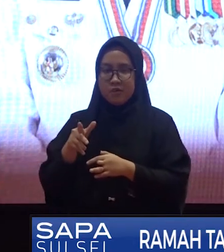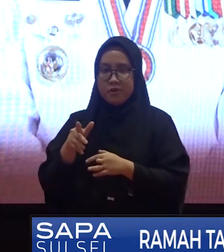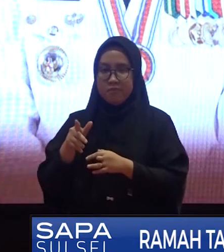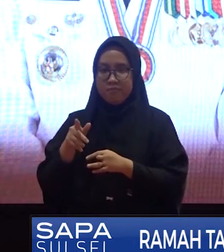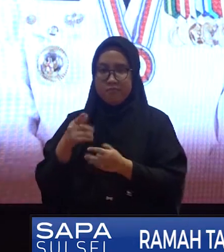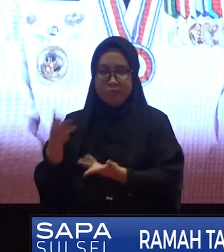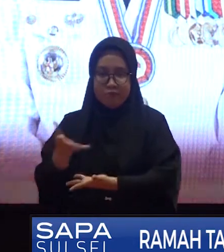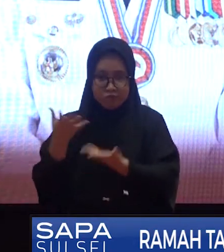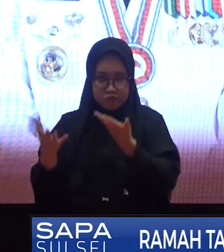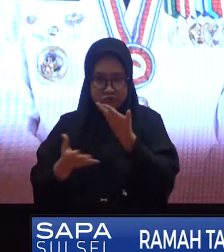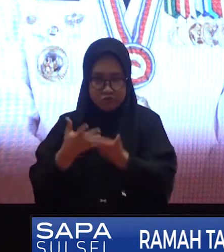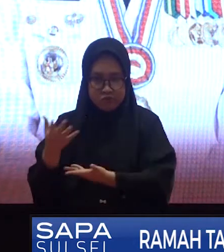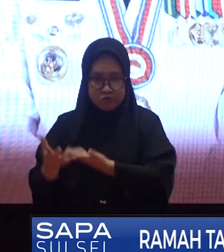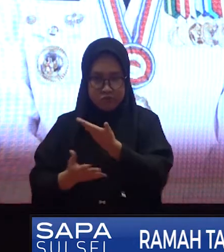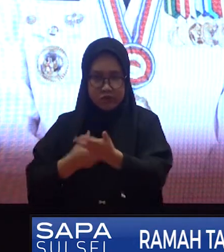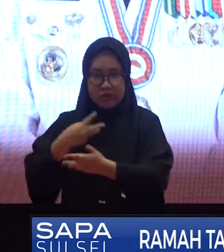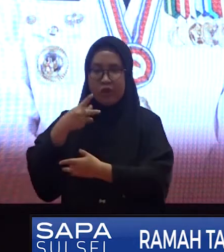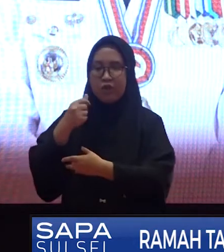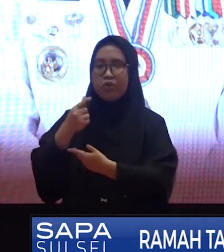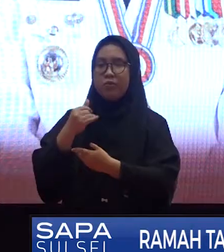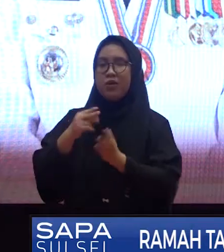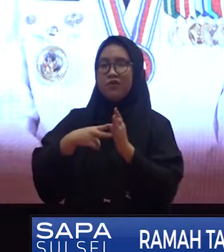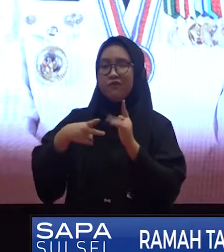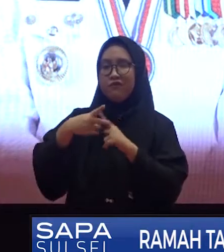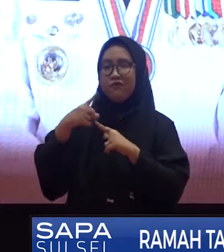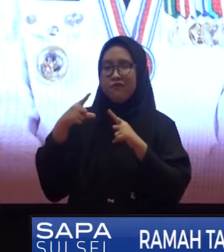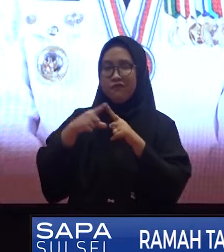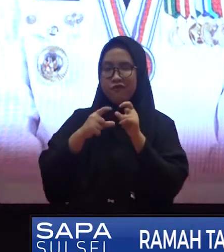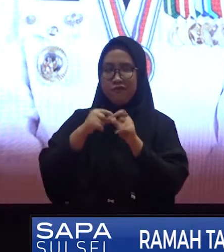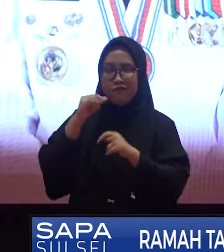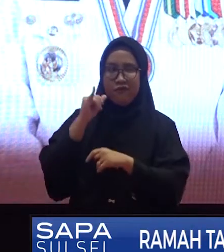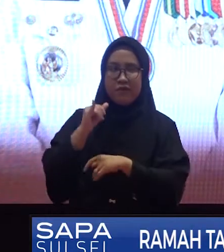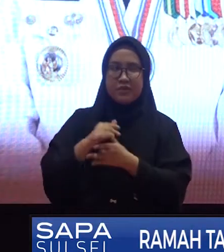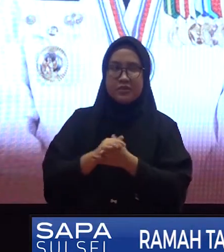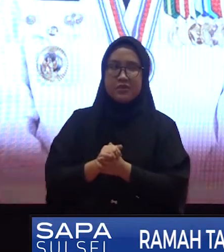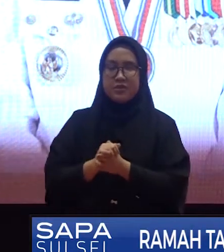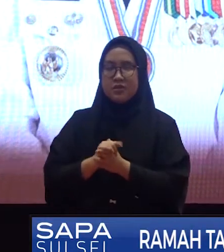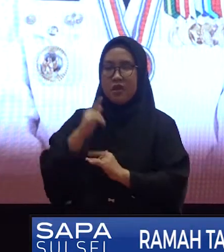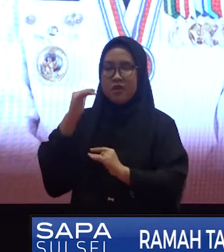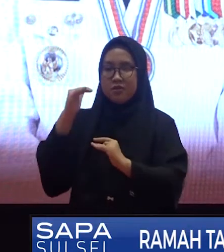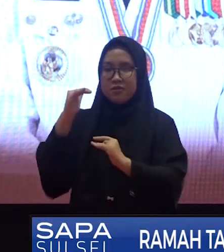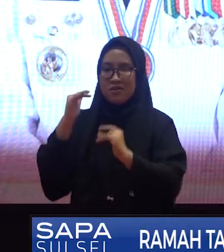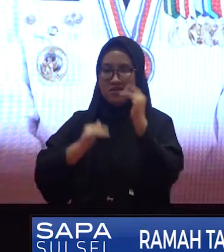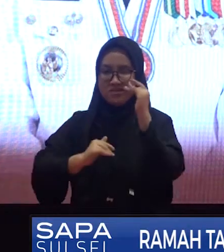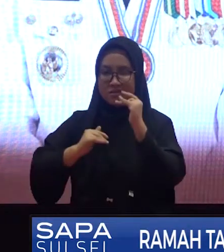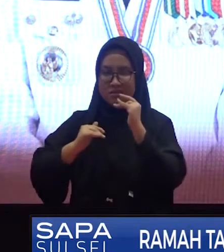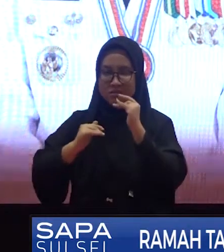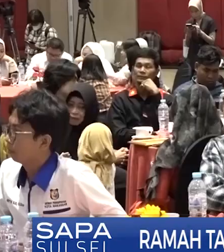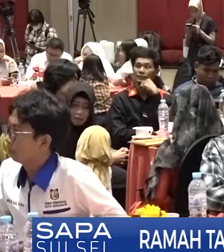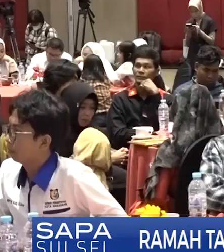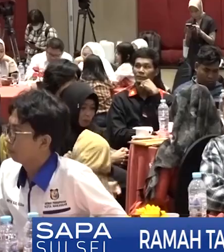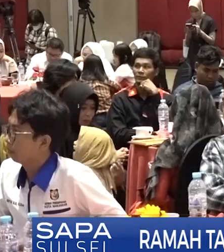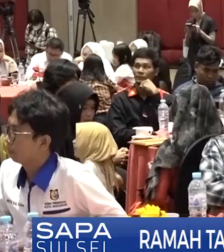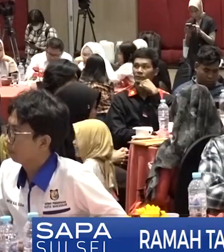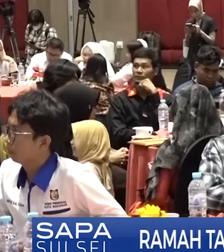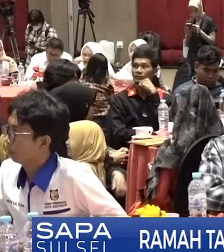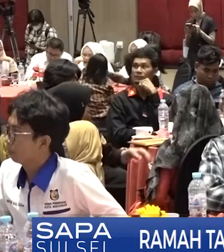ekonomi dan inflasi spread atau di antara itulah peluang